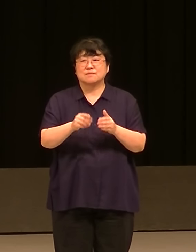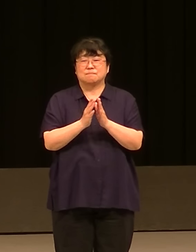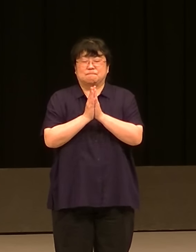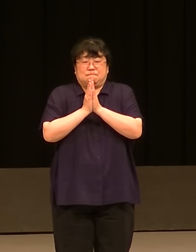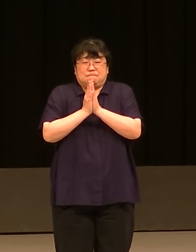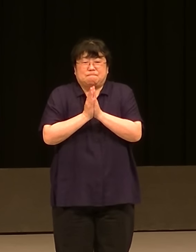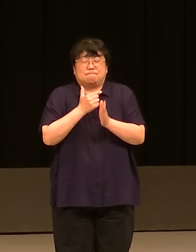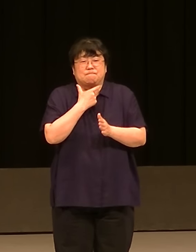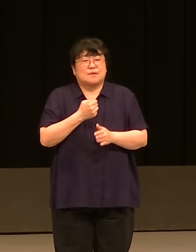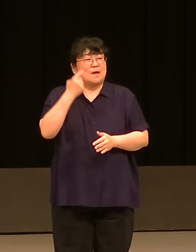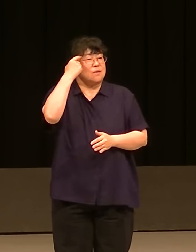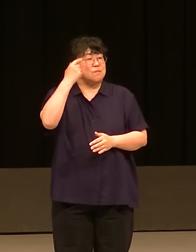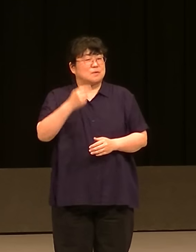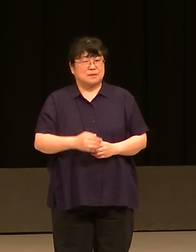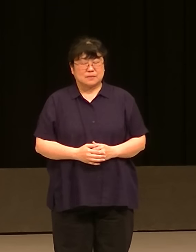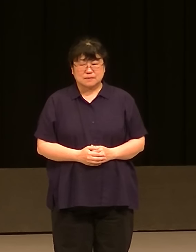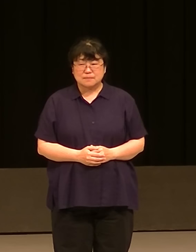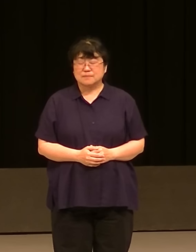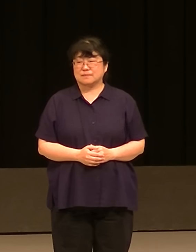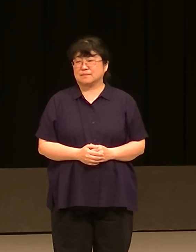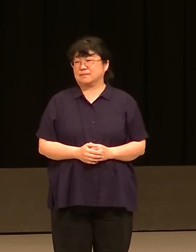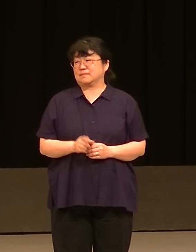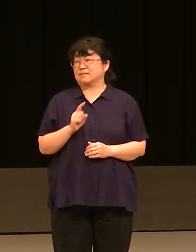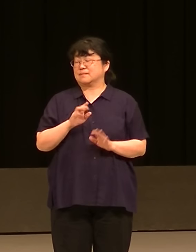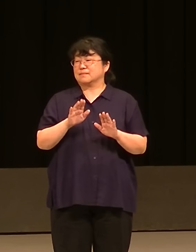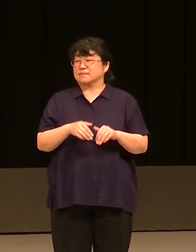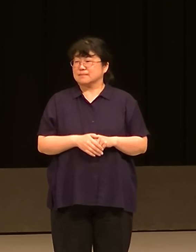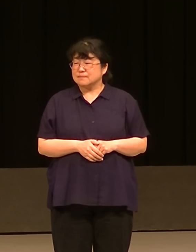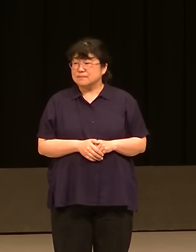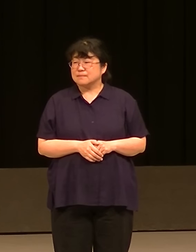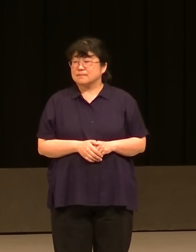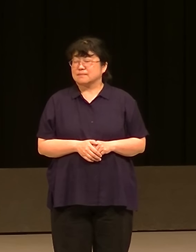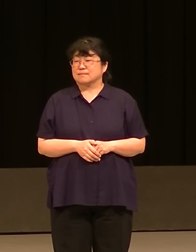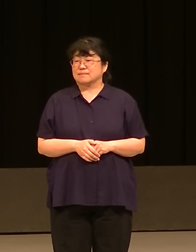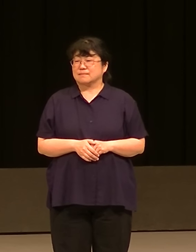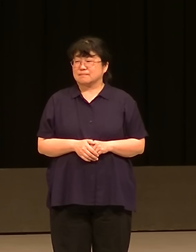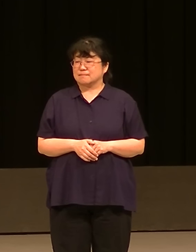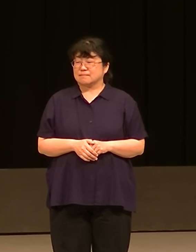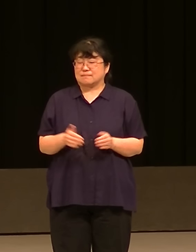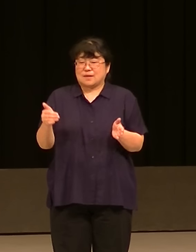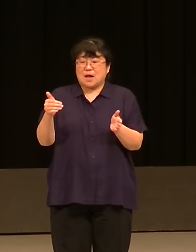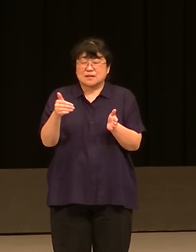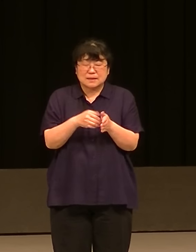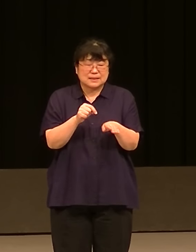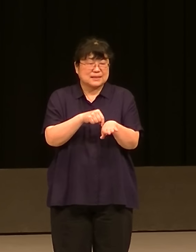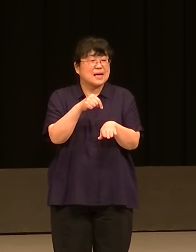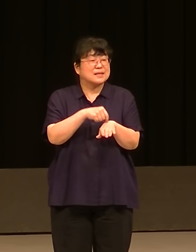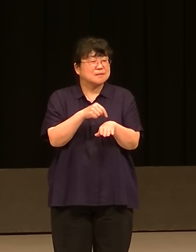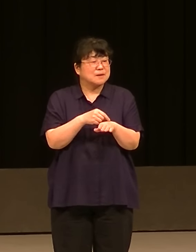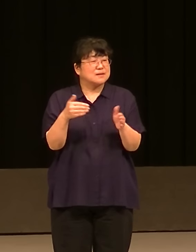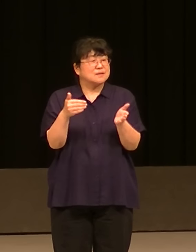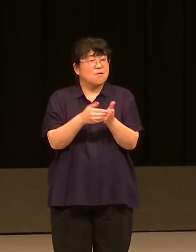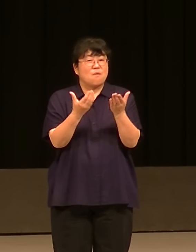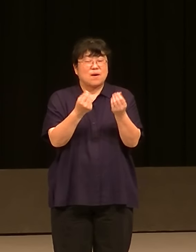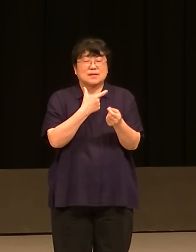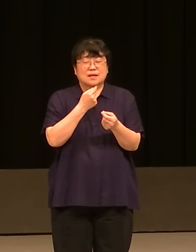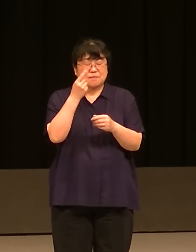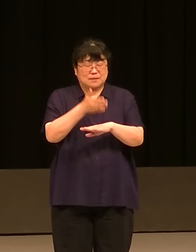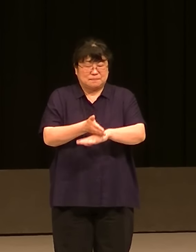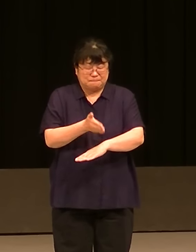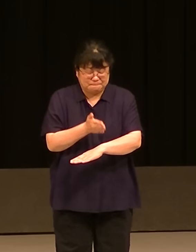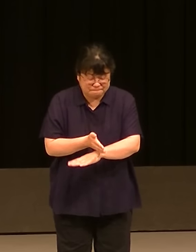したいと思います。ずっと本当に本当に本当に本当になりましたので、今日もお付き合いありがとうございました。